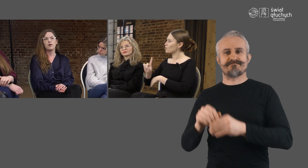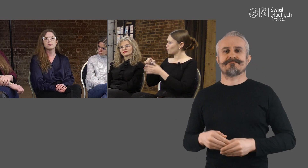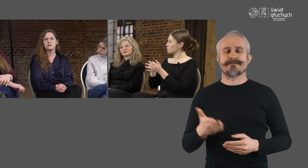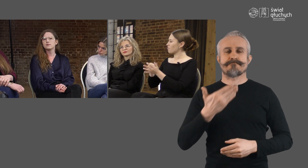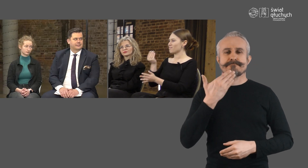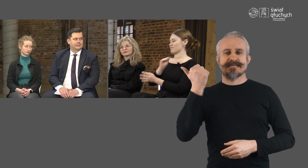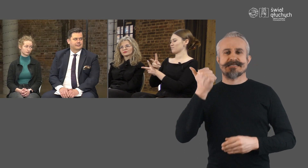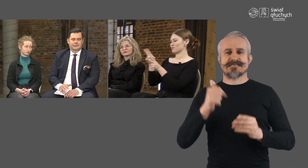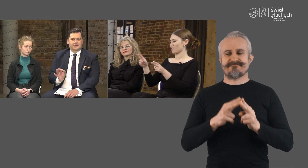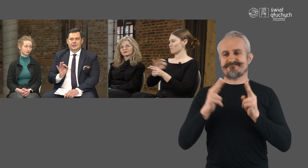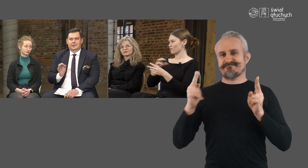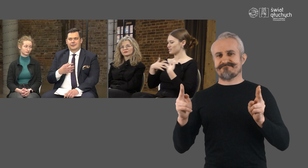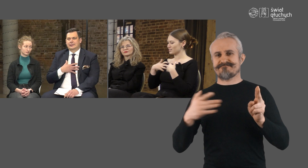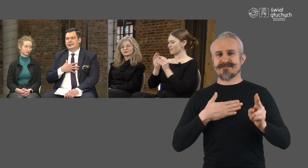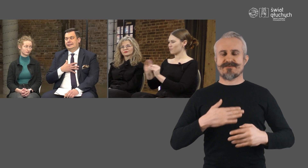był najlepszy czas.